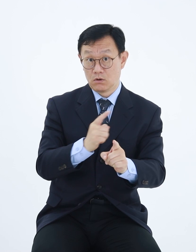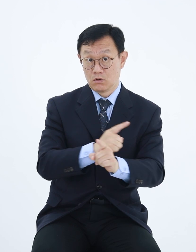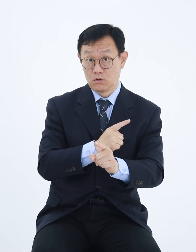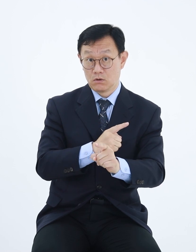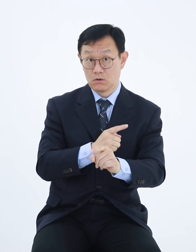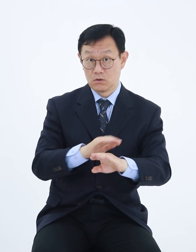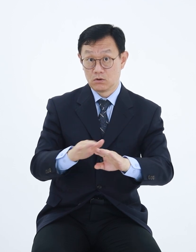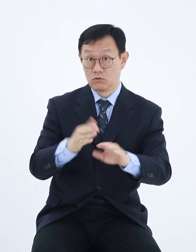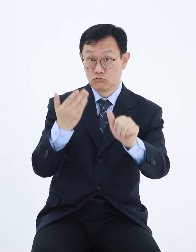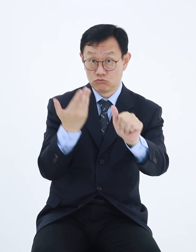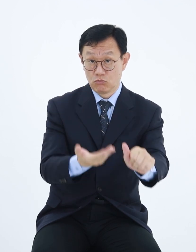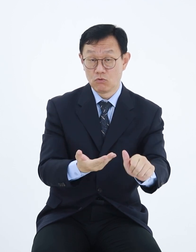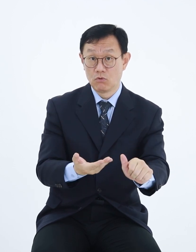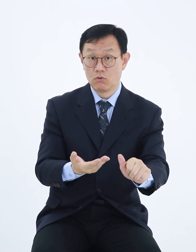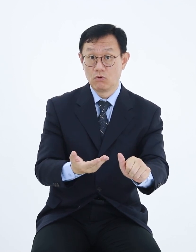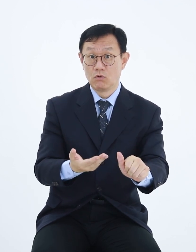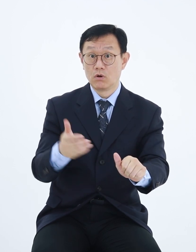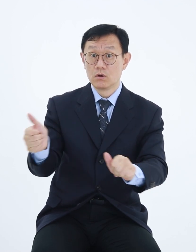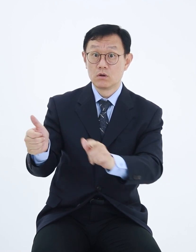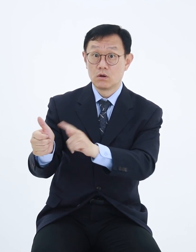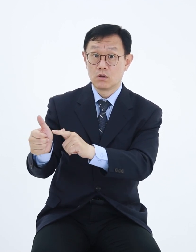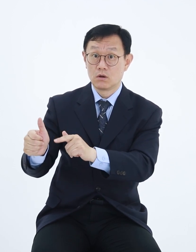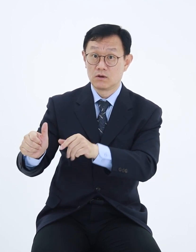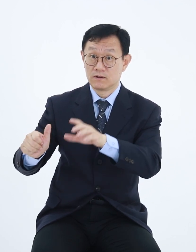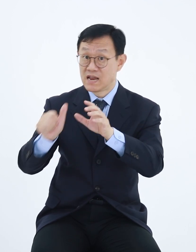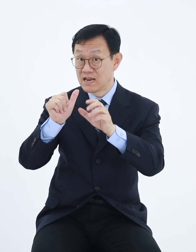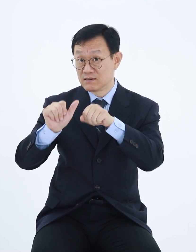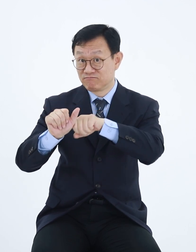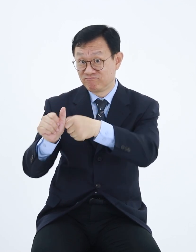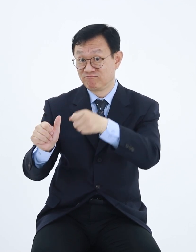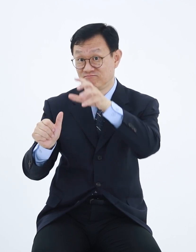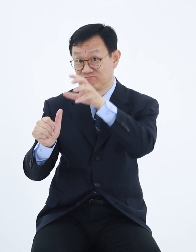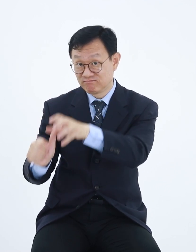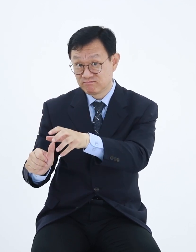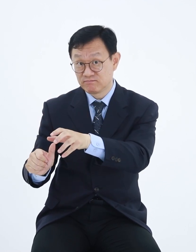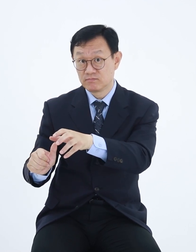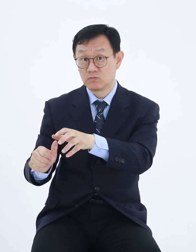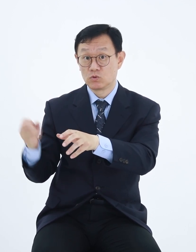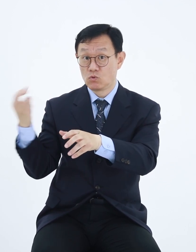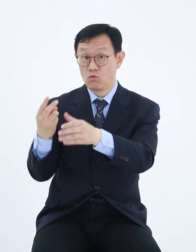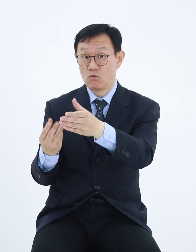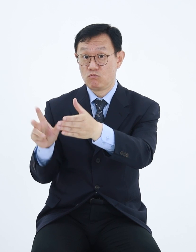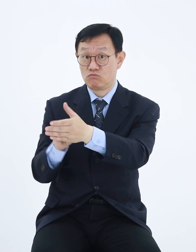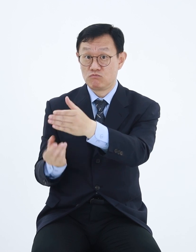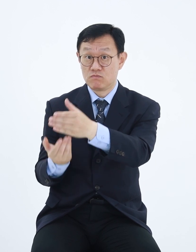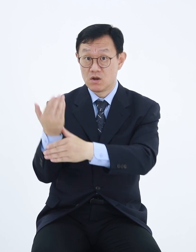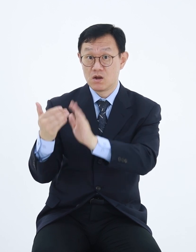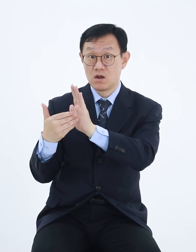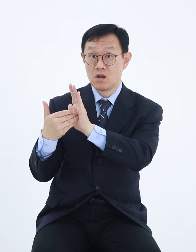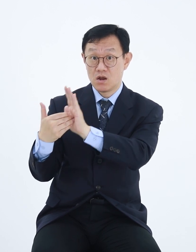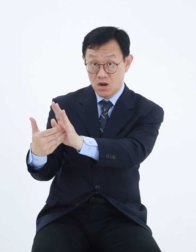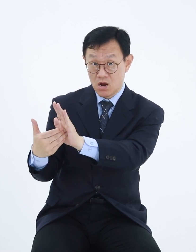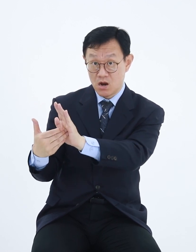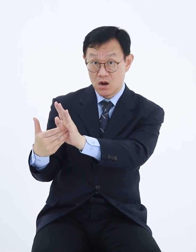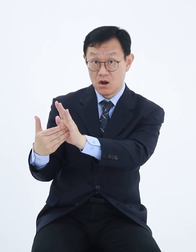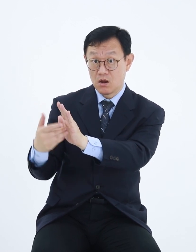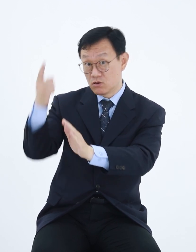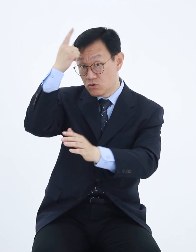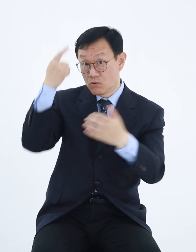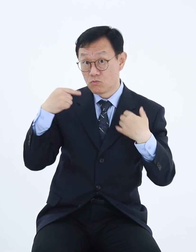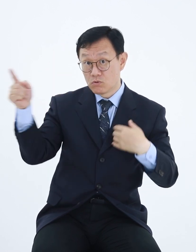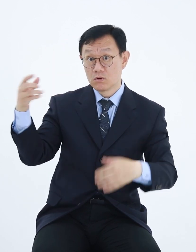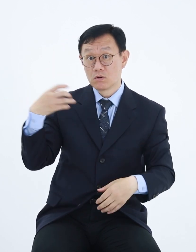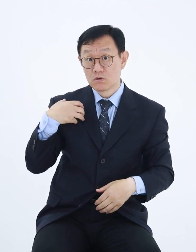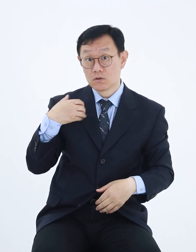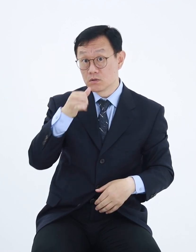제공하고 가해자들을 처벌하는 등 피해자 구제 및 범죄 재발 방지를 위한 조치를 취해야 할 의무 또한 있었지만